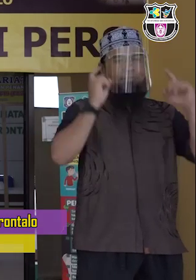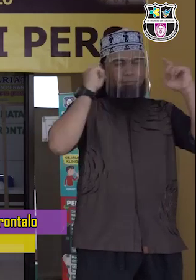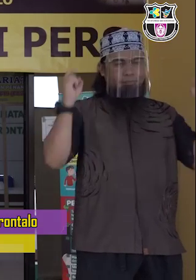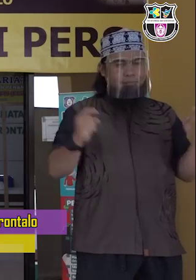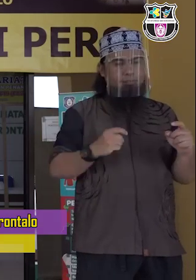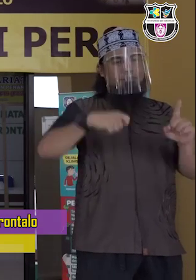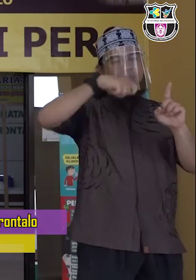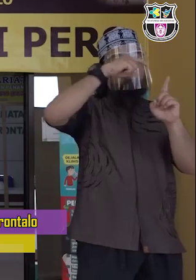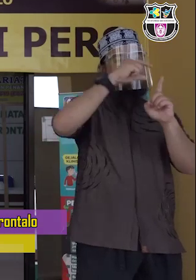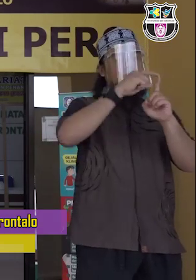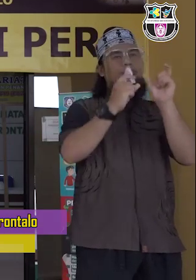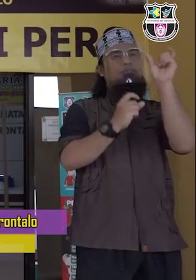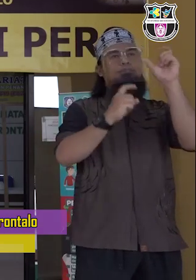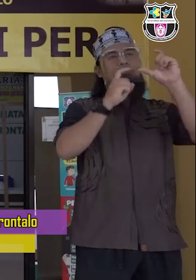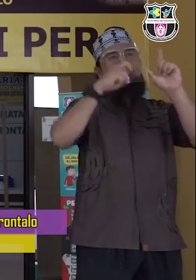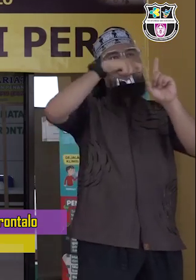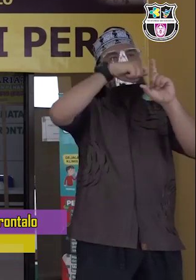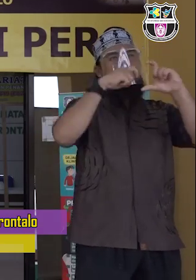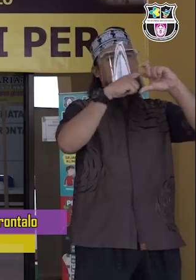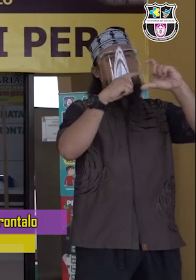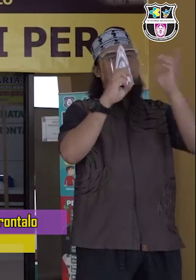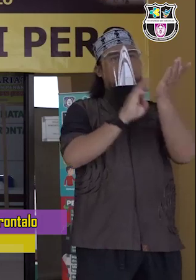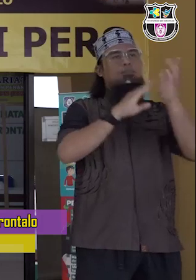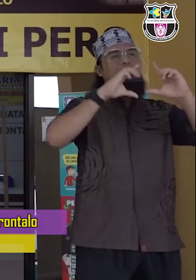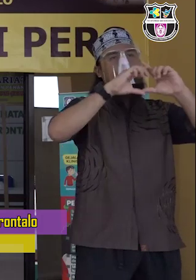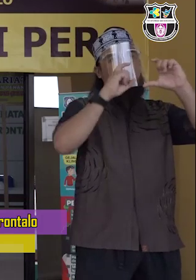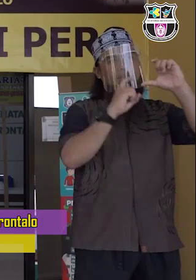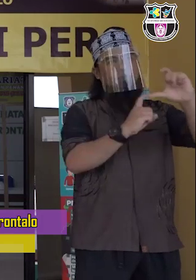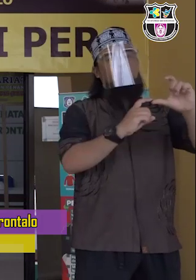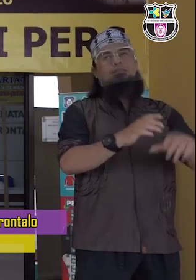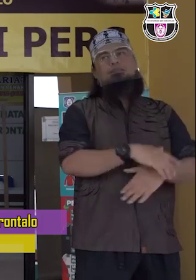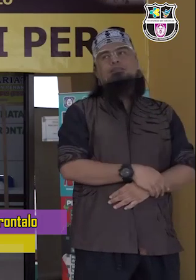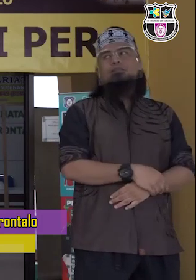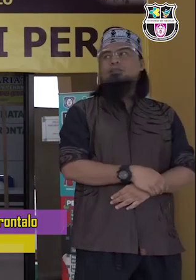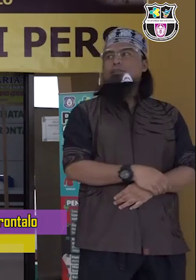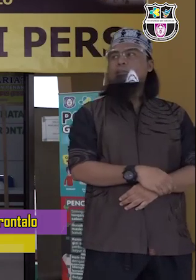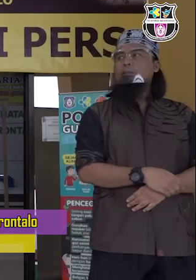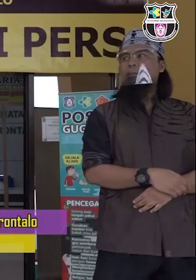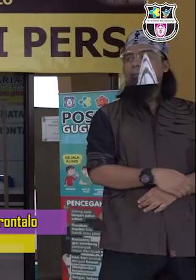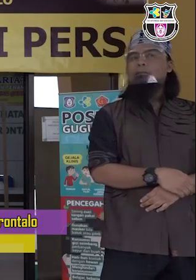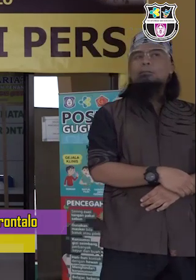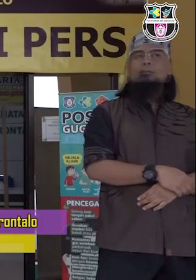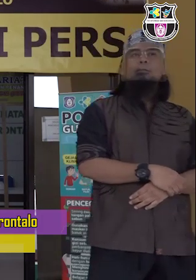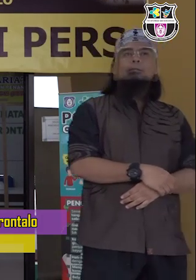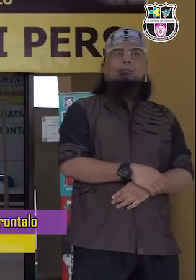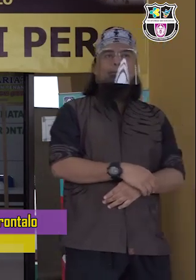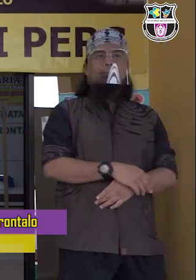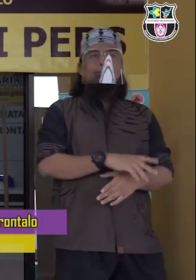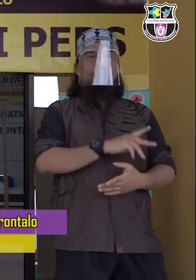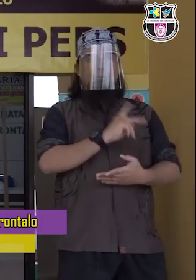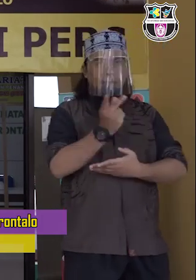Sementara diharapkan selama kehamilannya, ibu itu harus mendapatkan layanan 4